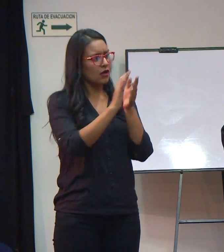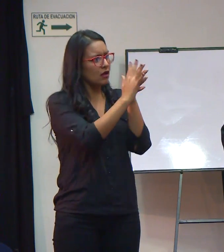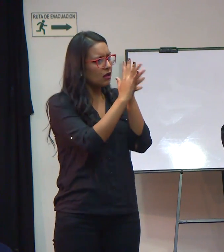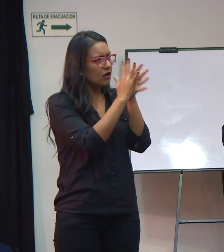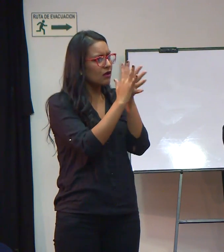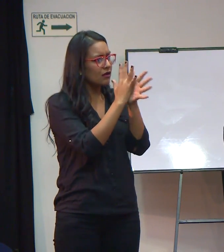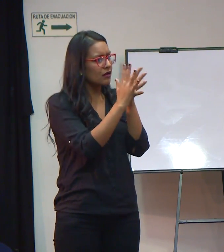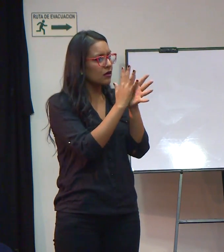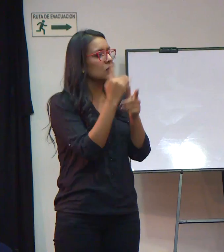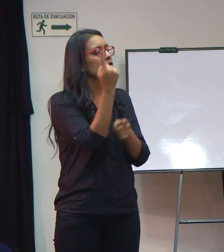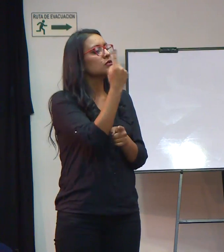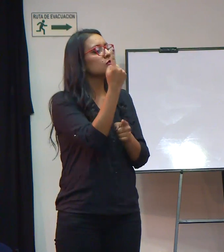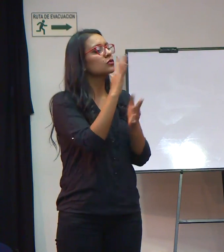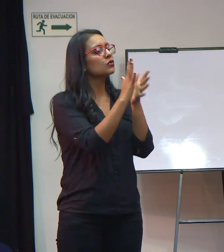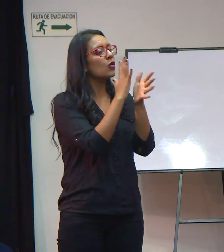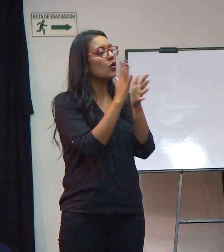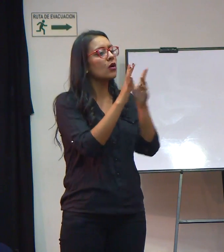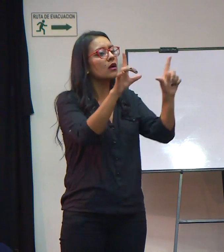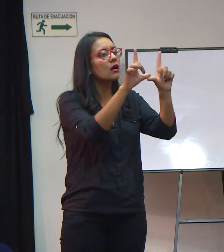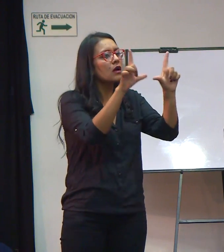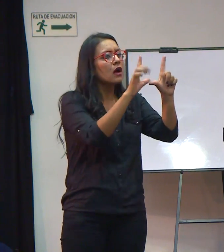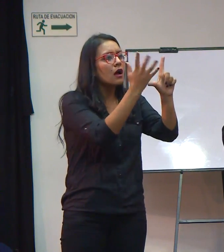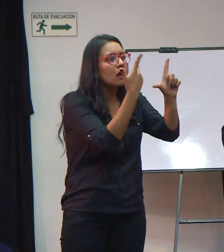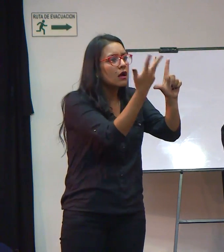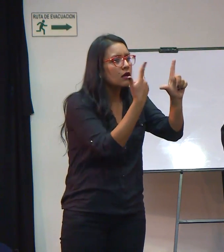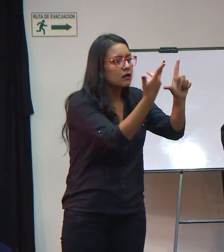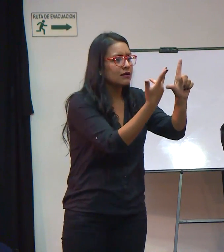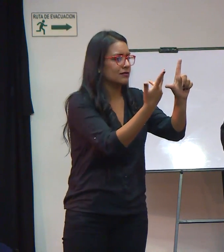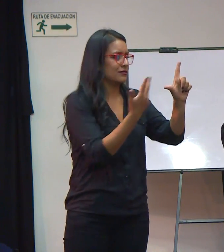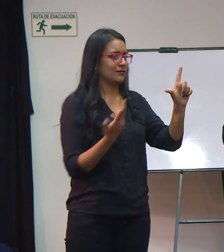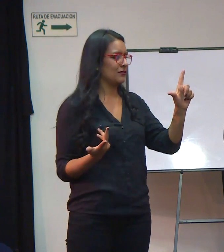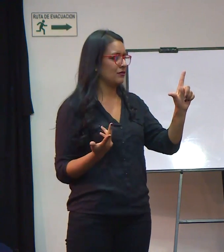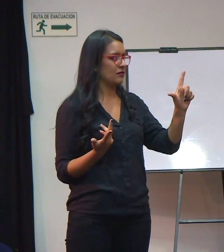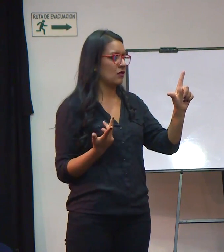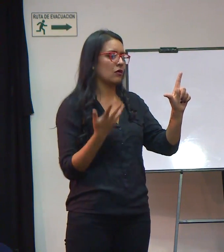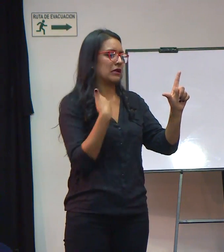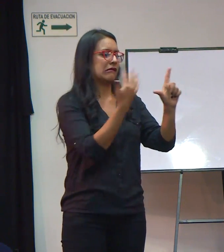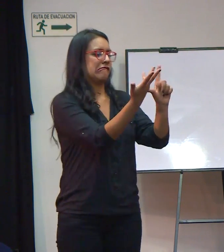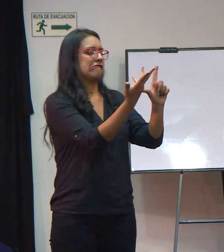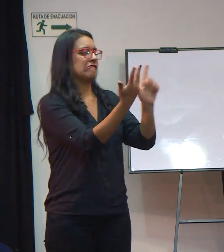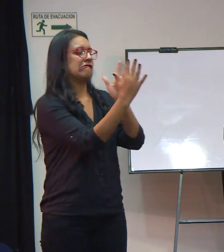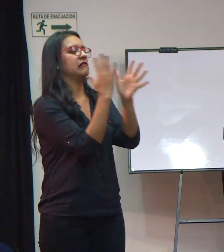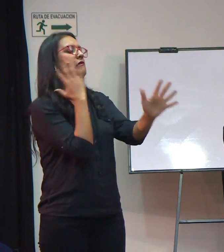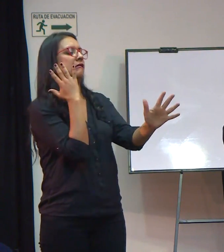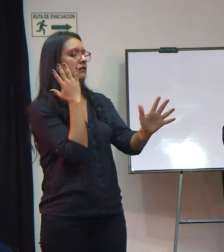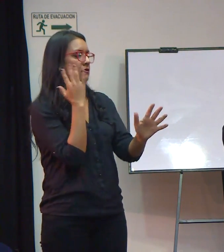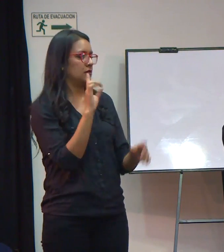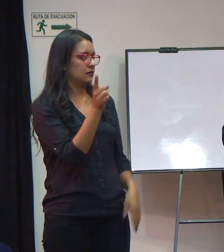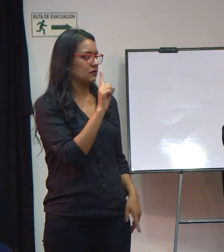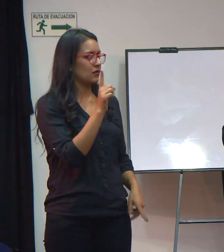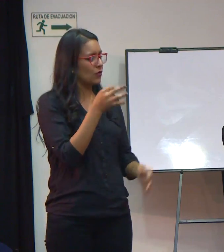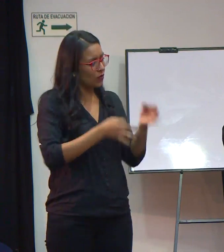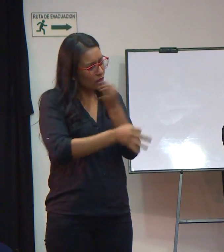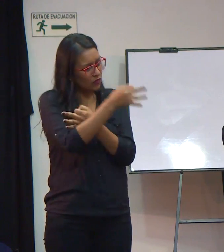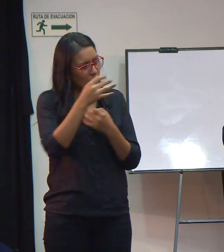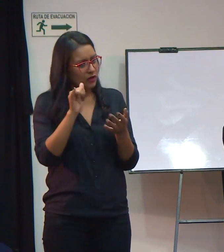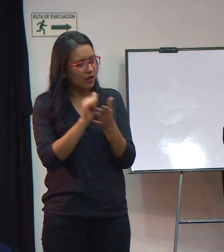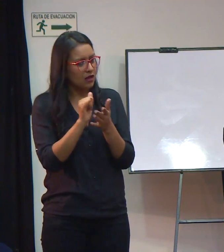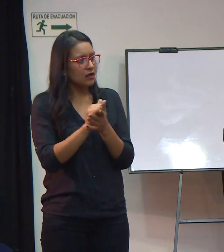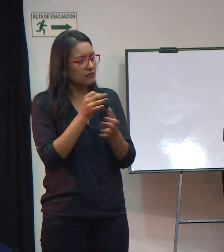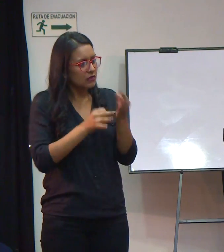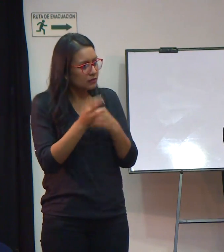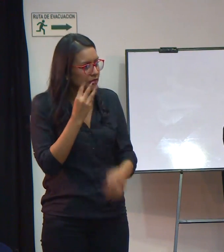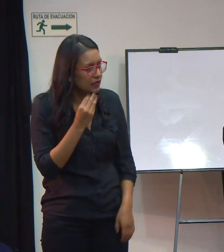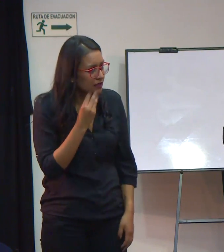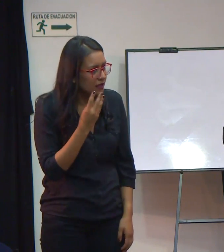informarnos no solo por la parte de los canales informativos o desinformativos, sino que también por las